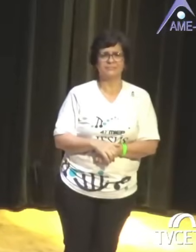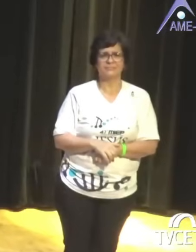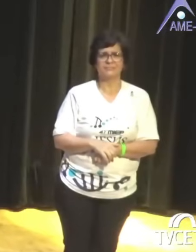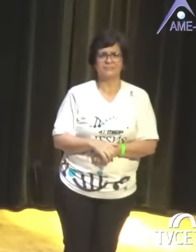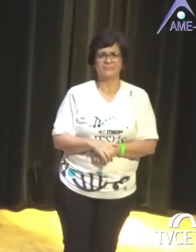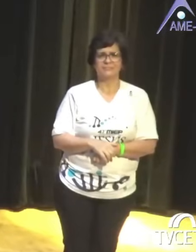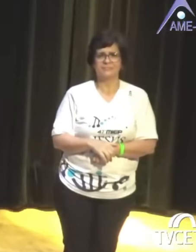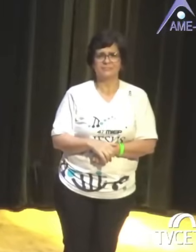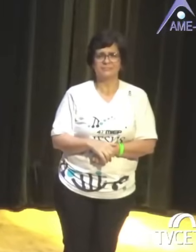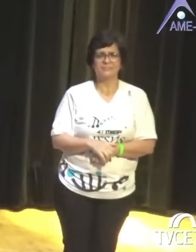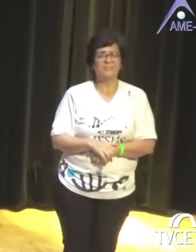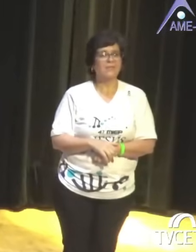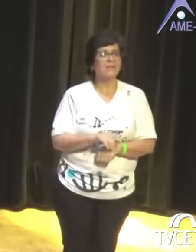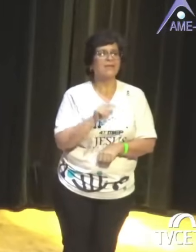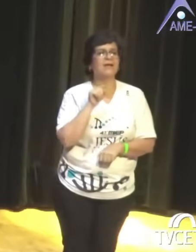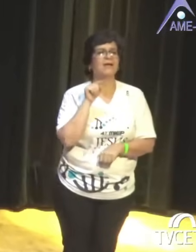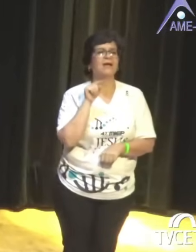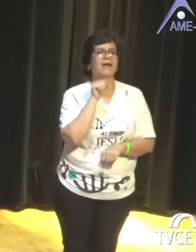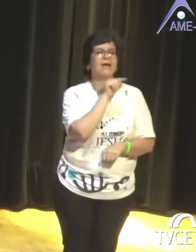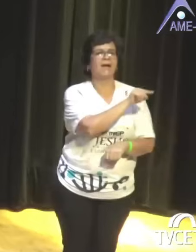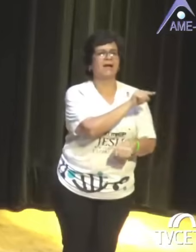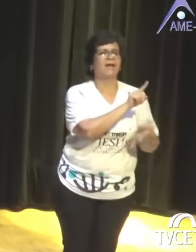errado mas ele também é